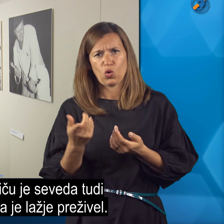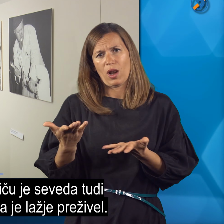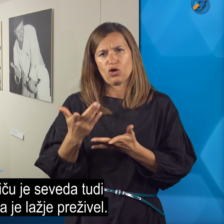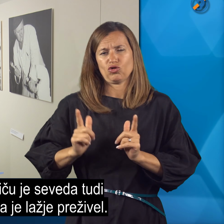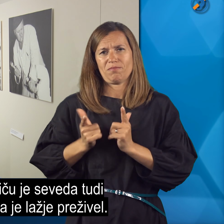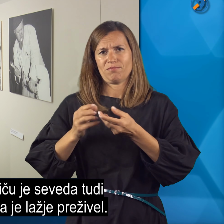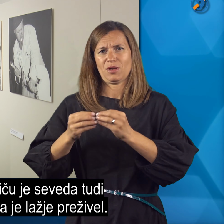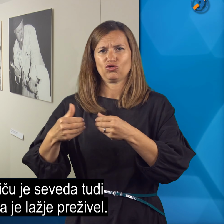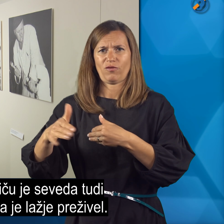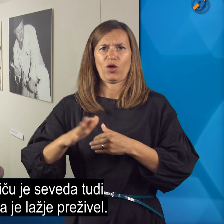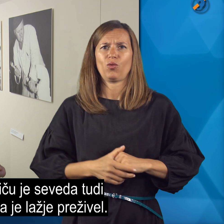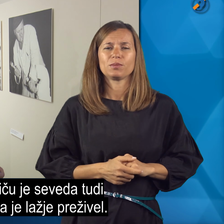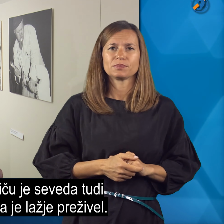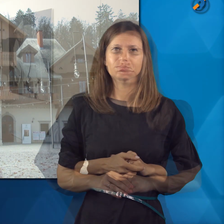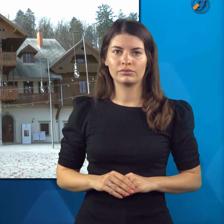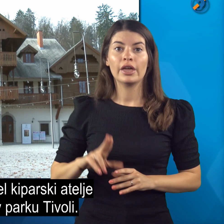lažje preživel.